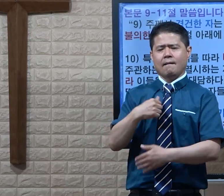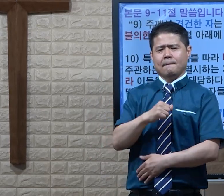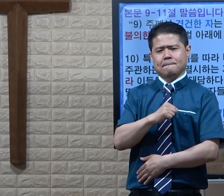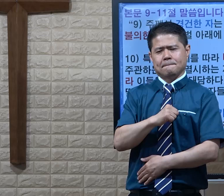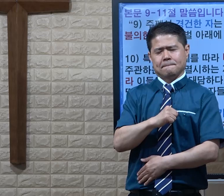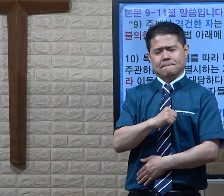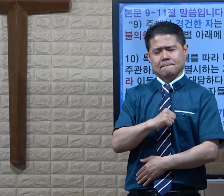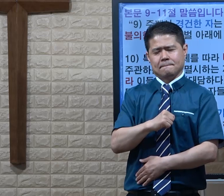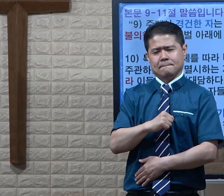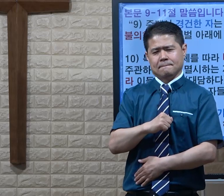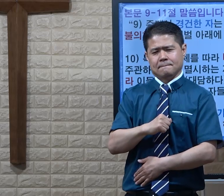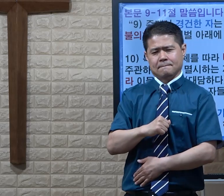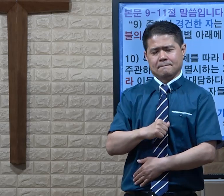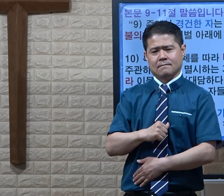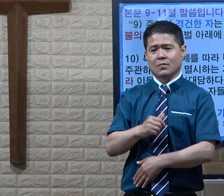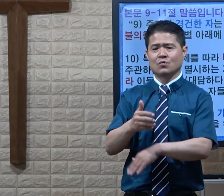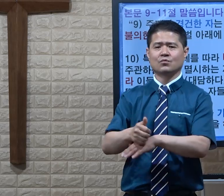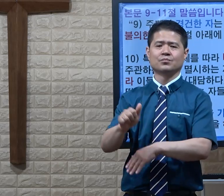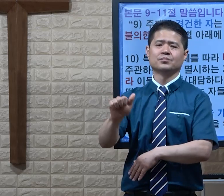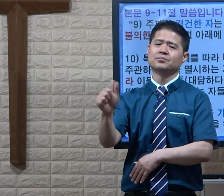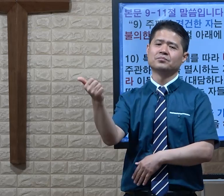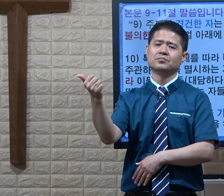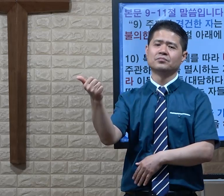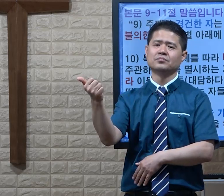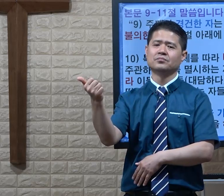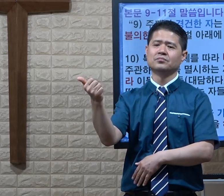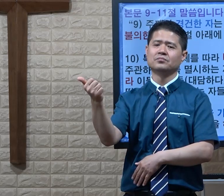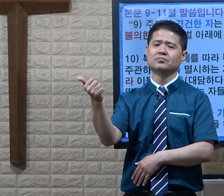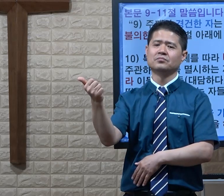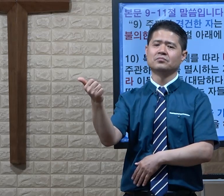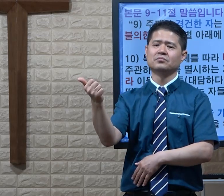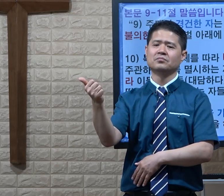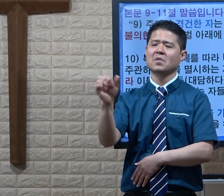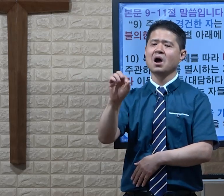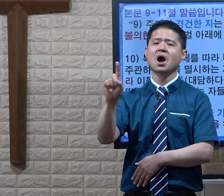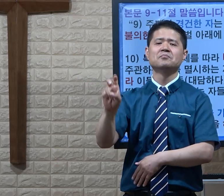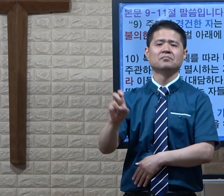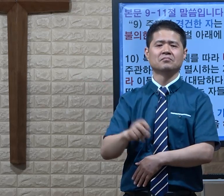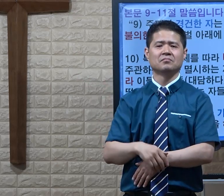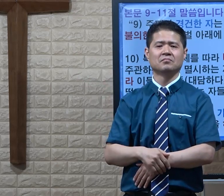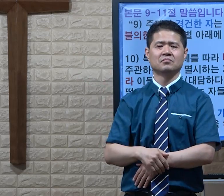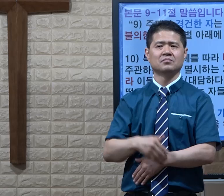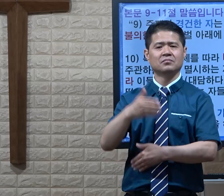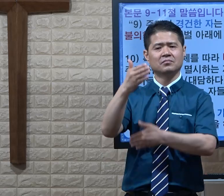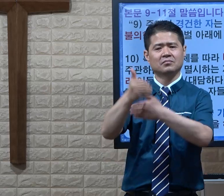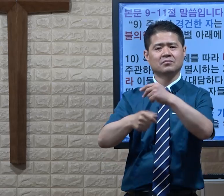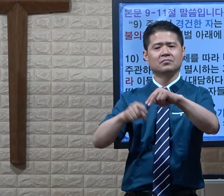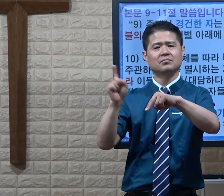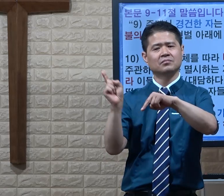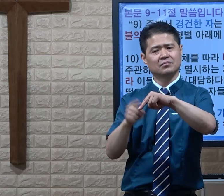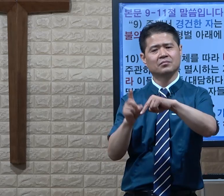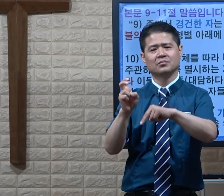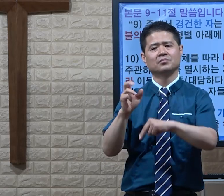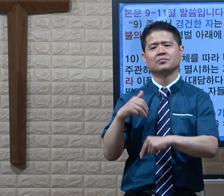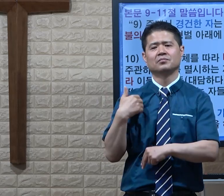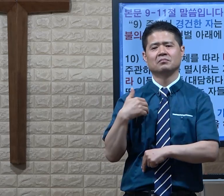갑자기 저에게까지 그런 시련을 주고 갑자기 세상을 떠난 것입니다. 그런 악을 통해서